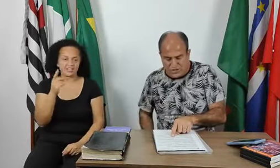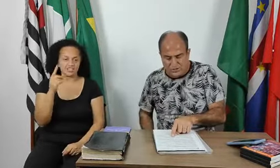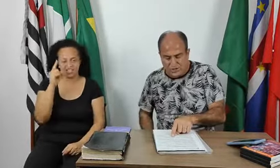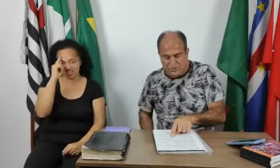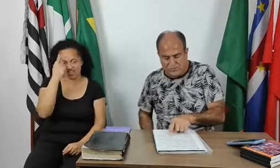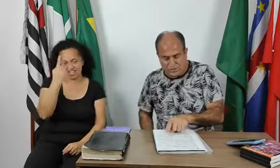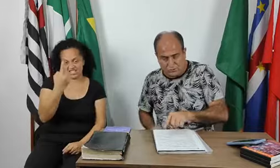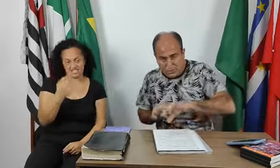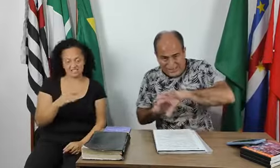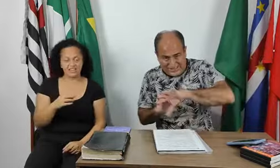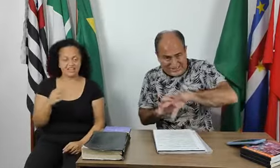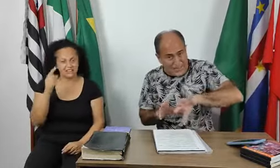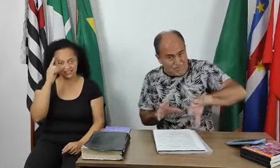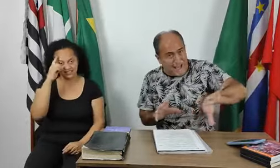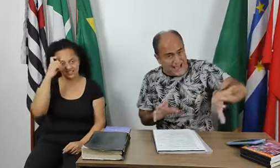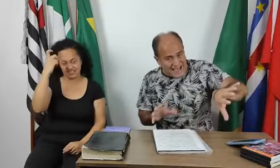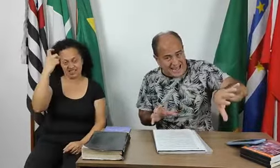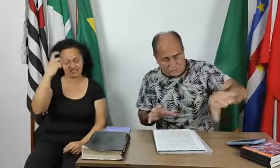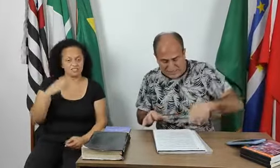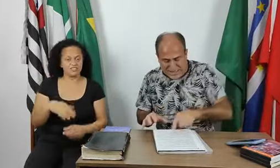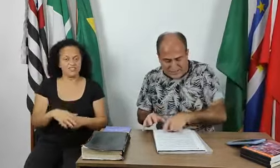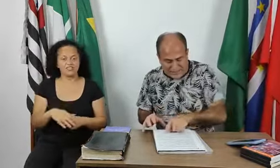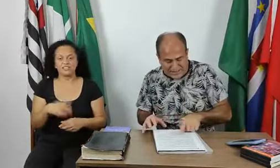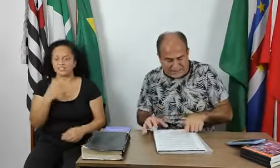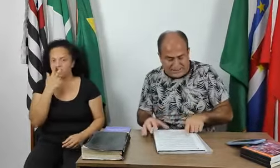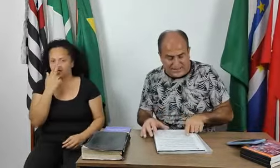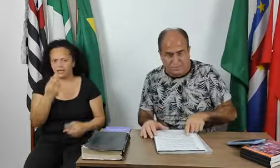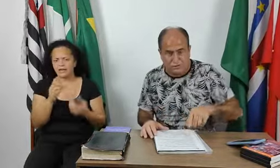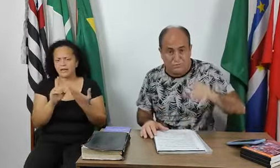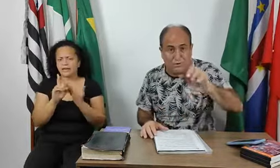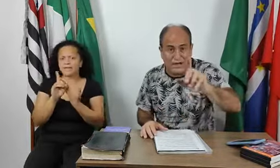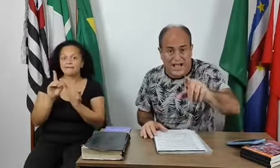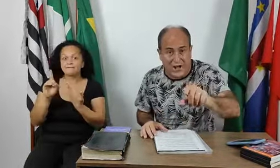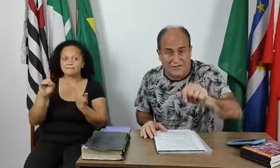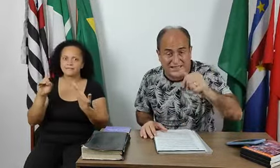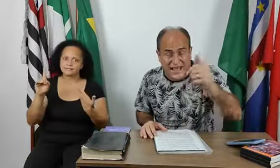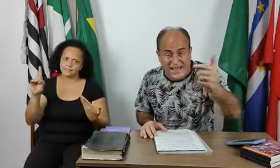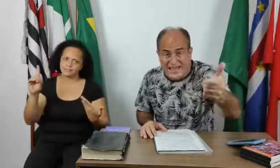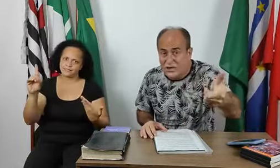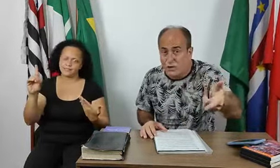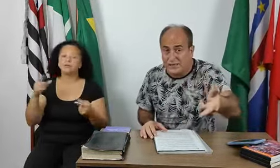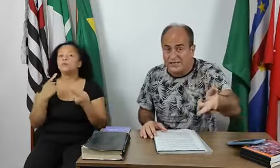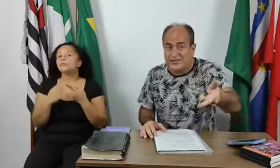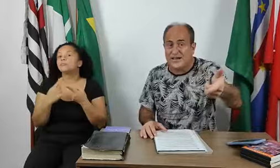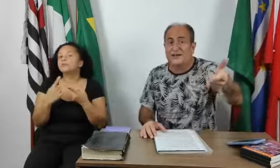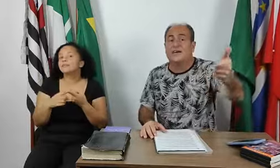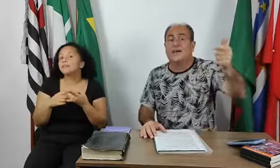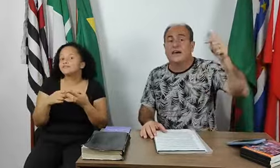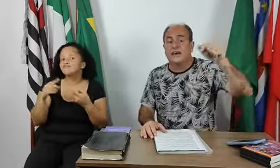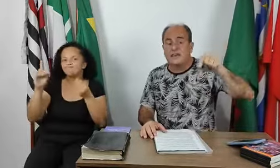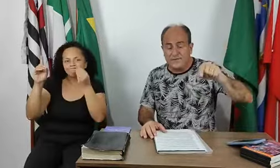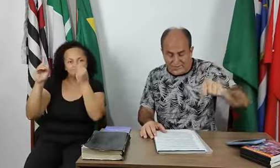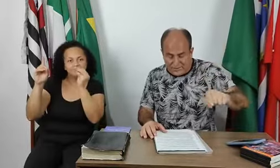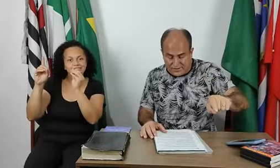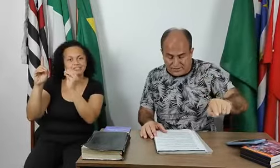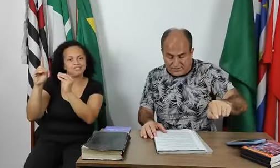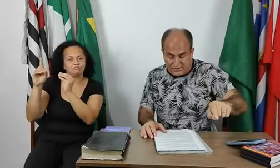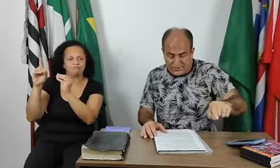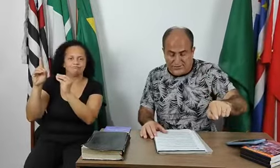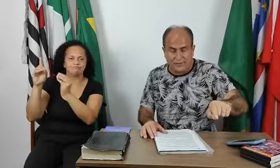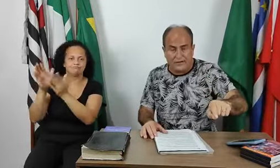obscurecidos de entendimento, separados da vida de Deus por causa da ignorância em que